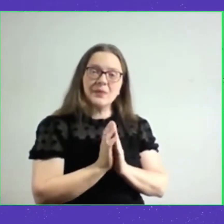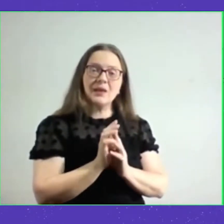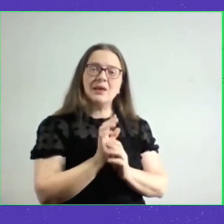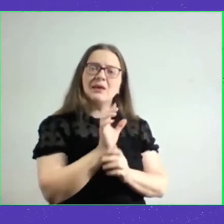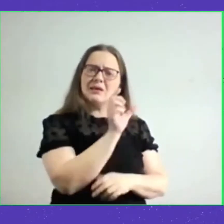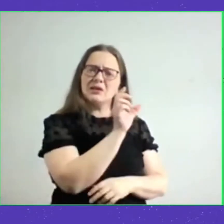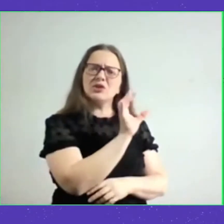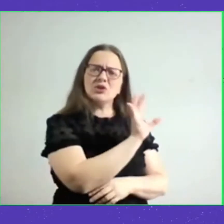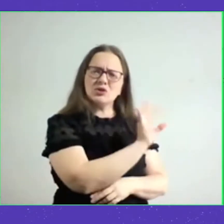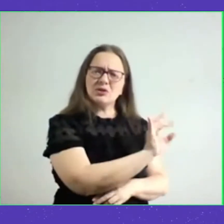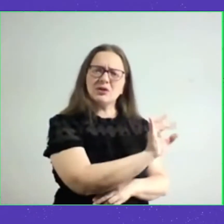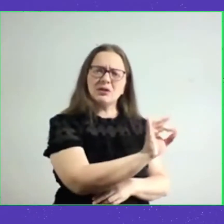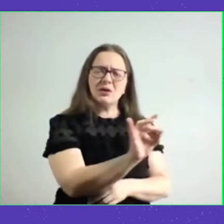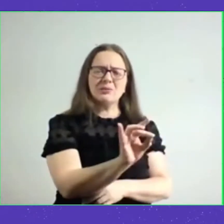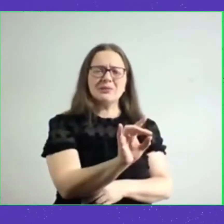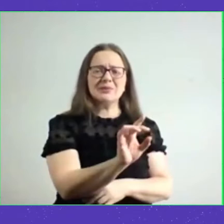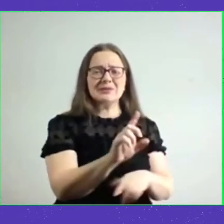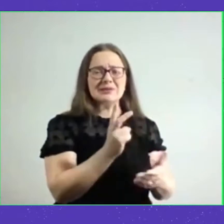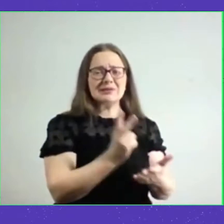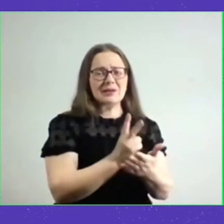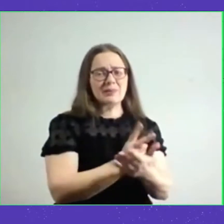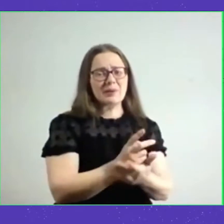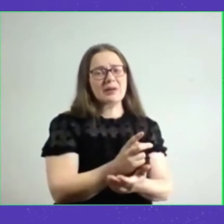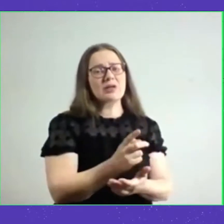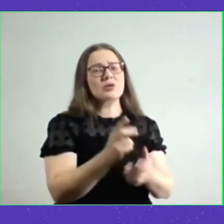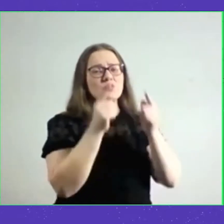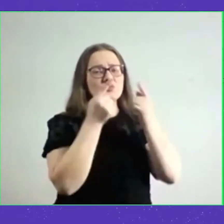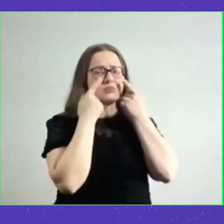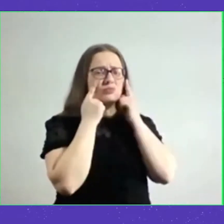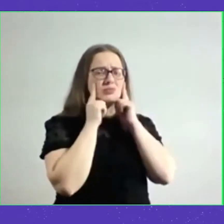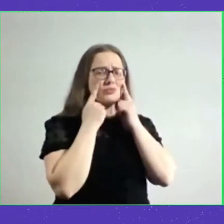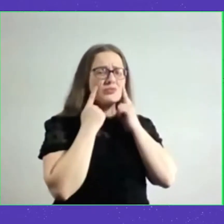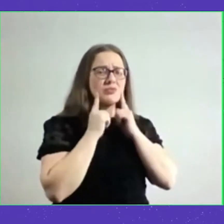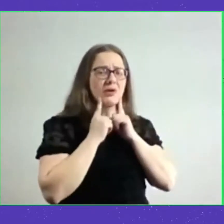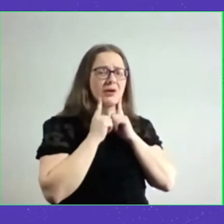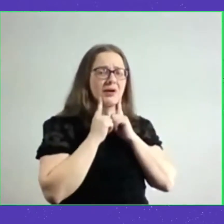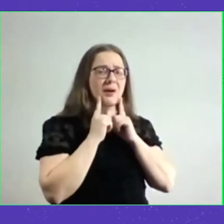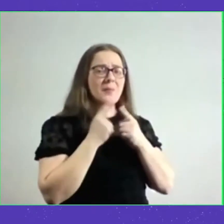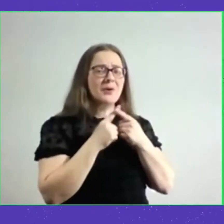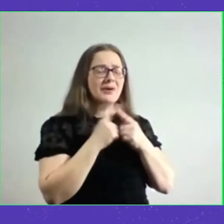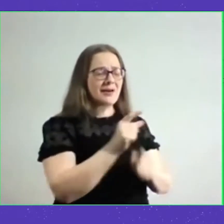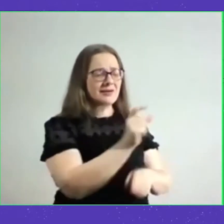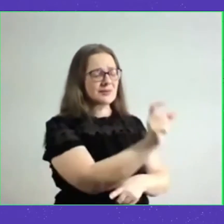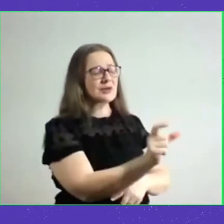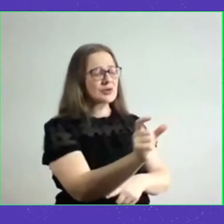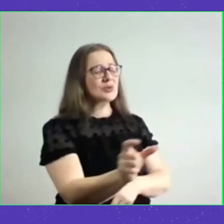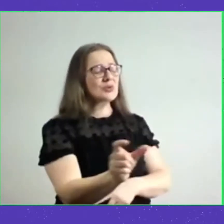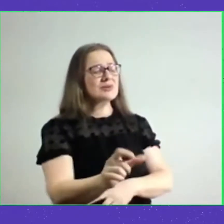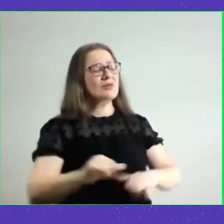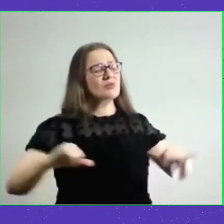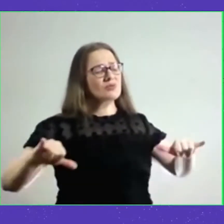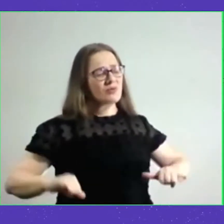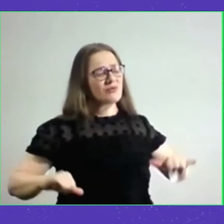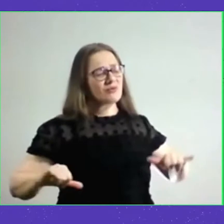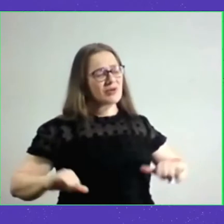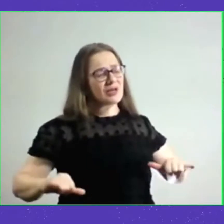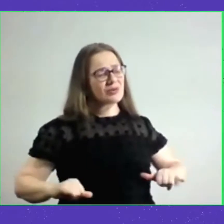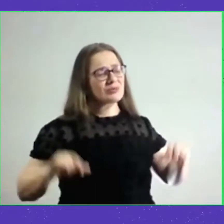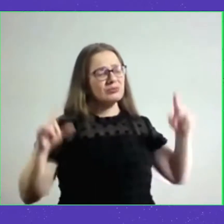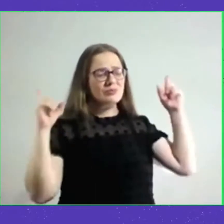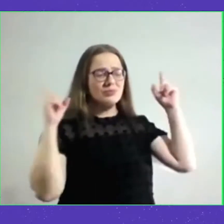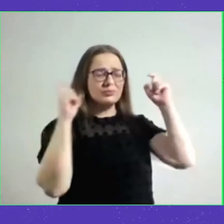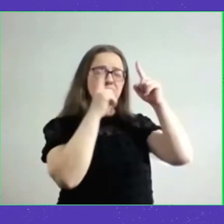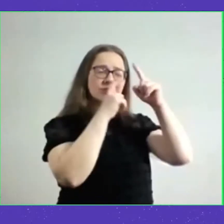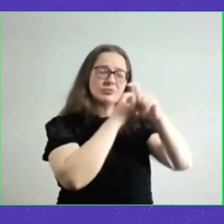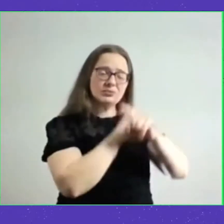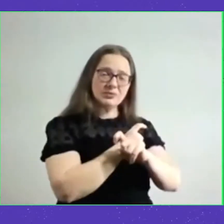choram. Por quê? Porque as pessoas estão cheias de necessidades. E nós chegamos ali para